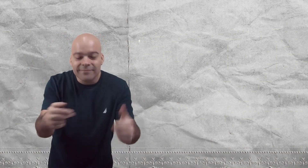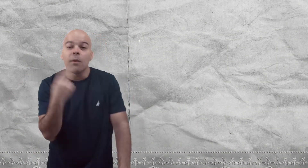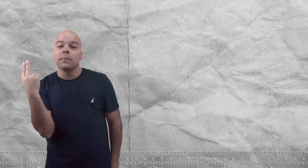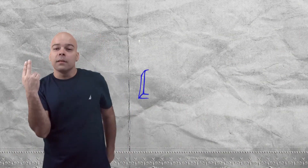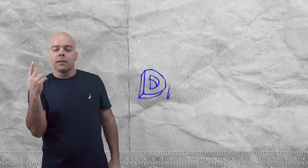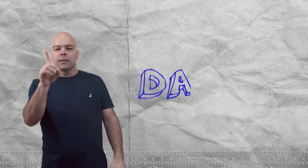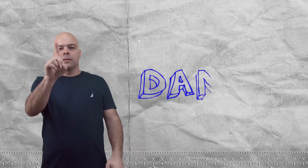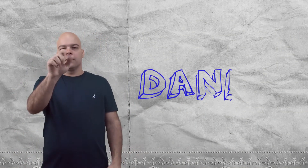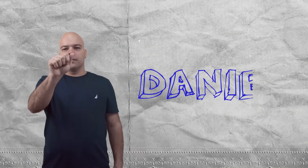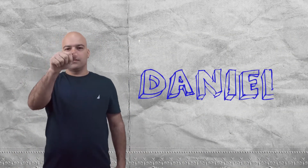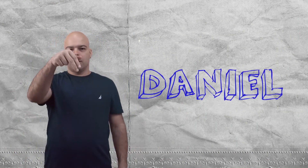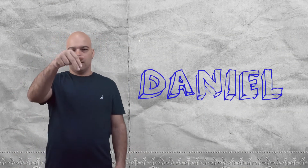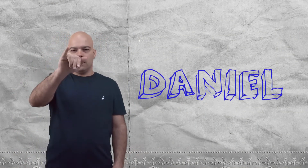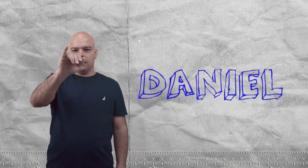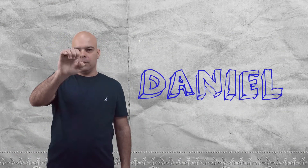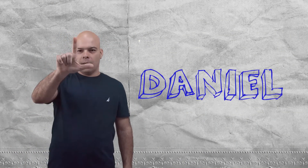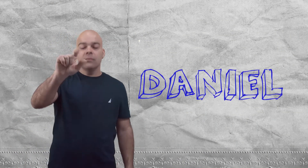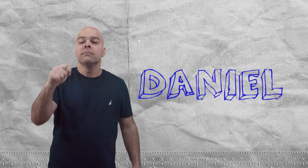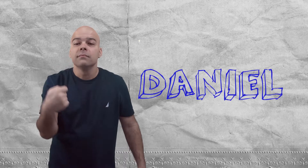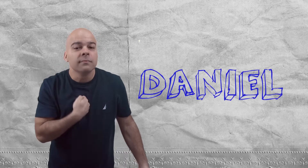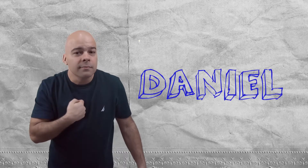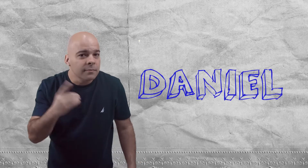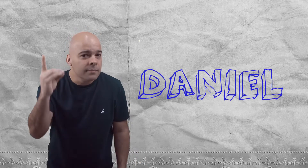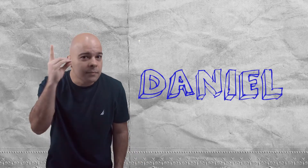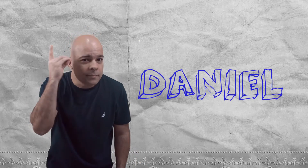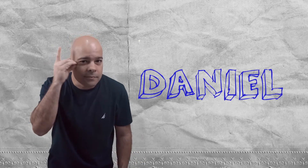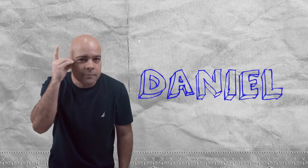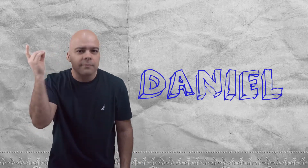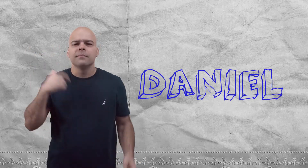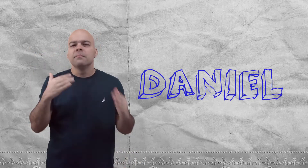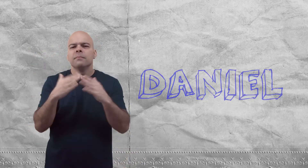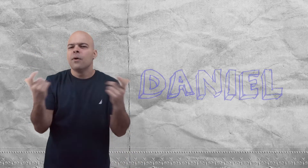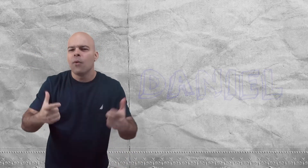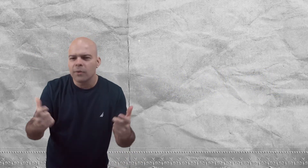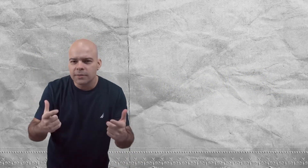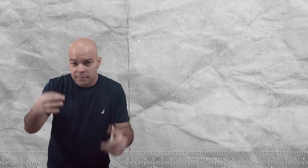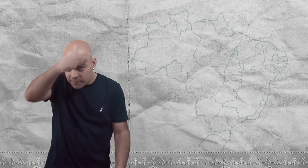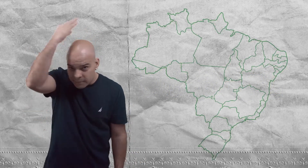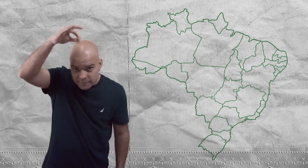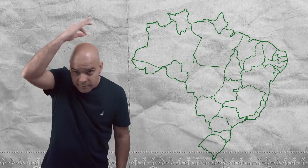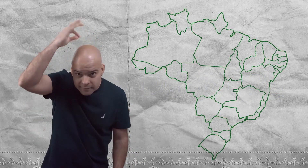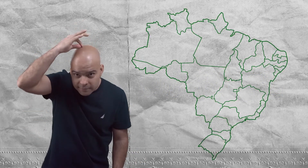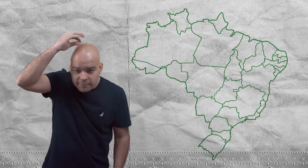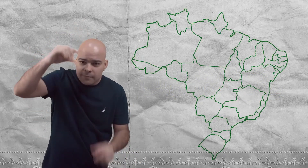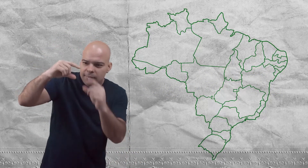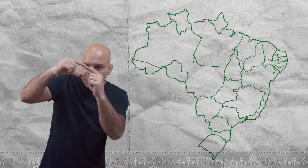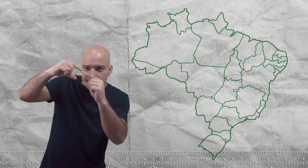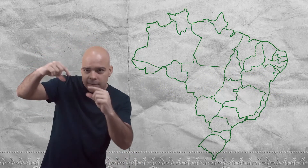Olá, tudo bem? Meu nome é Daniel e este é o meu sinal na comunidade surda. Eu moro no estado do Espírito